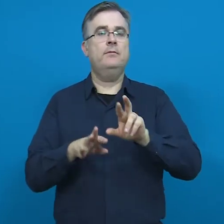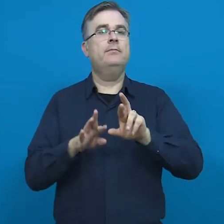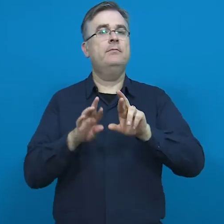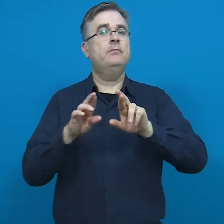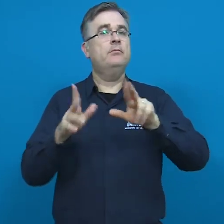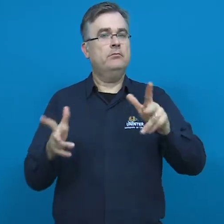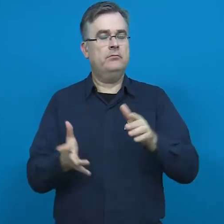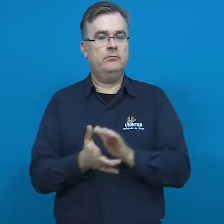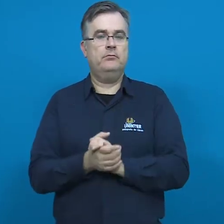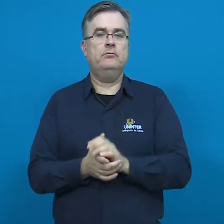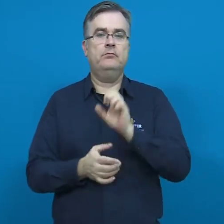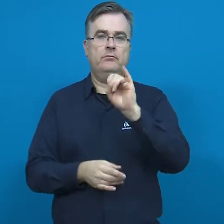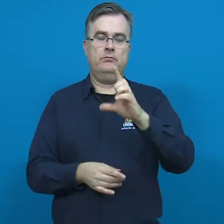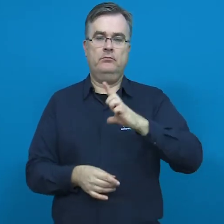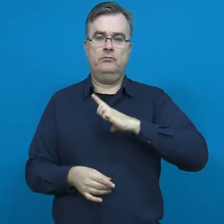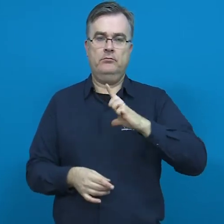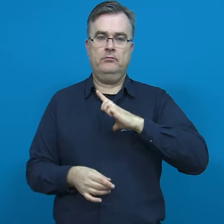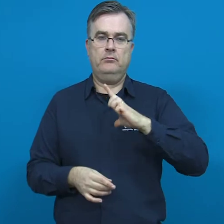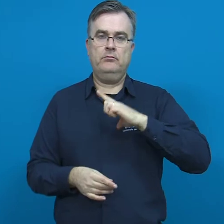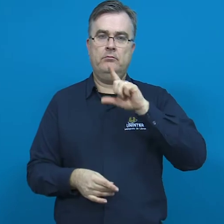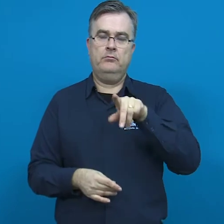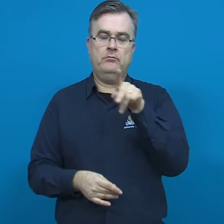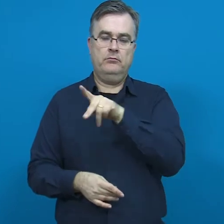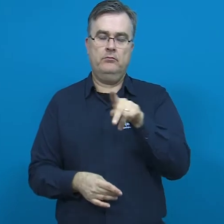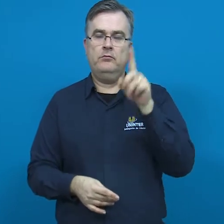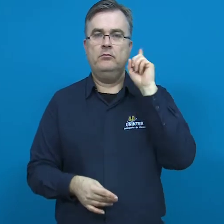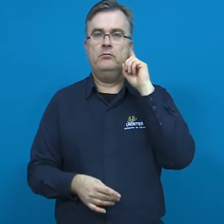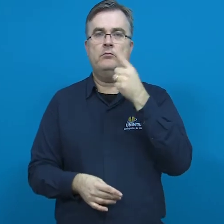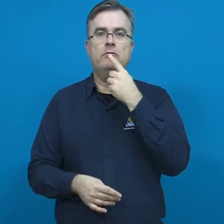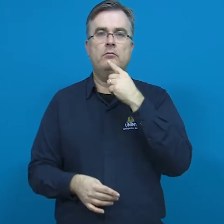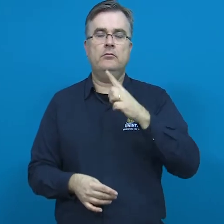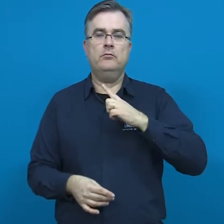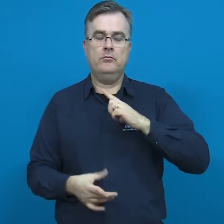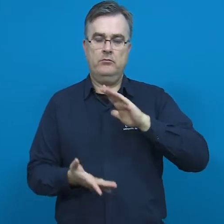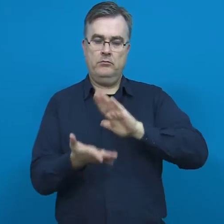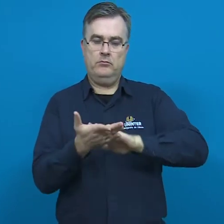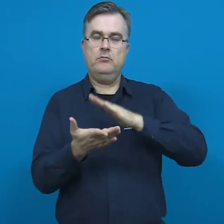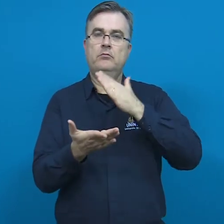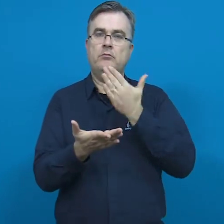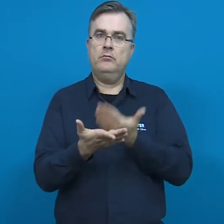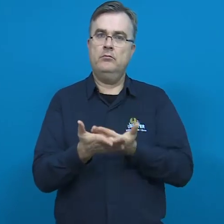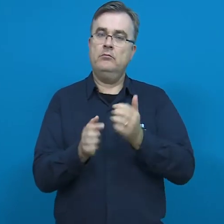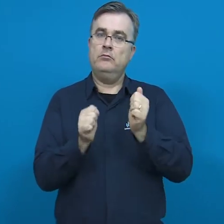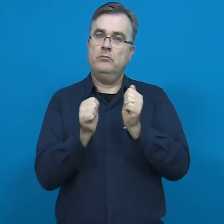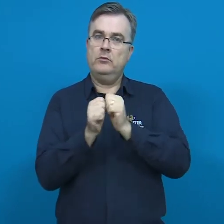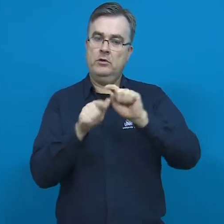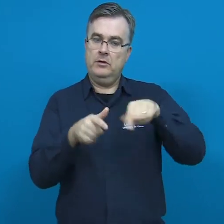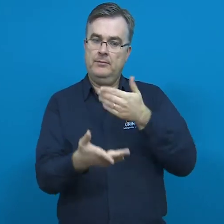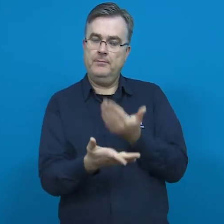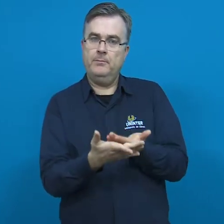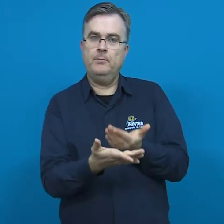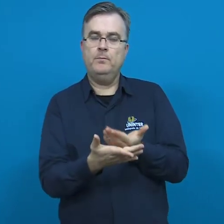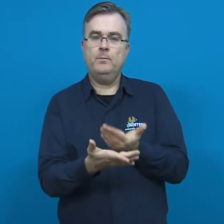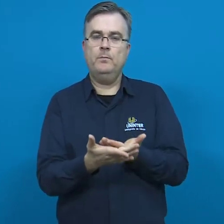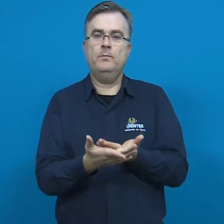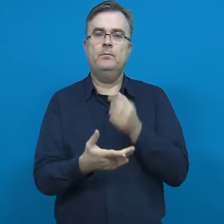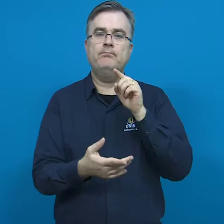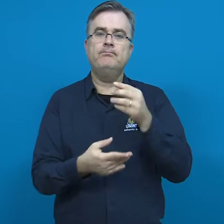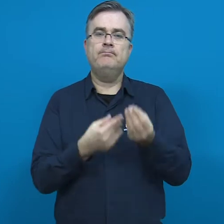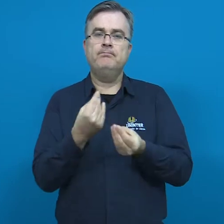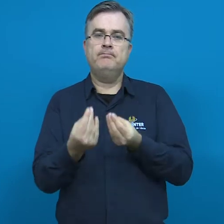é diferente. Então, se o professor surdo tiver um intérprete de Libras junto em sala de